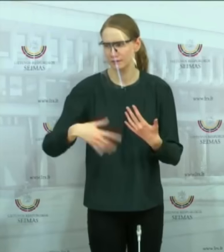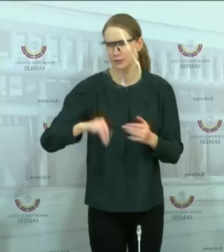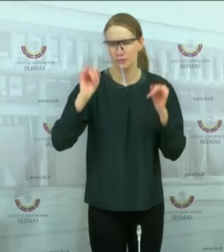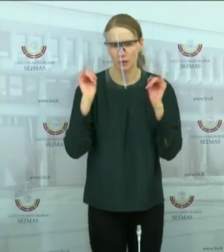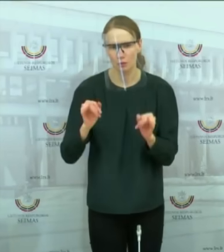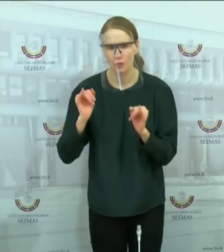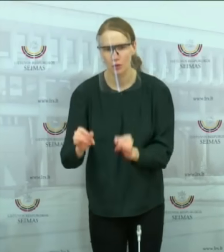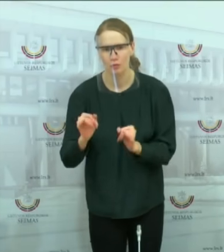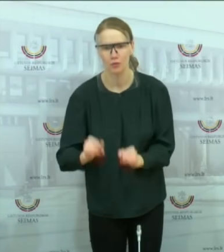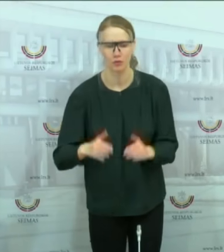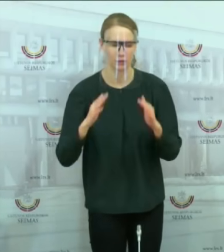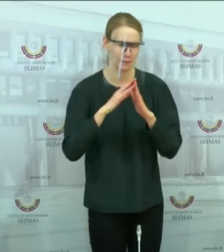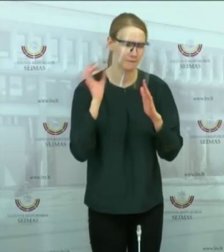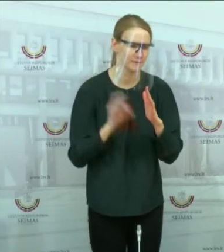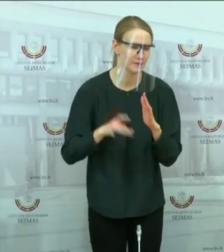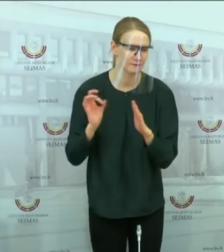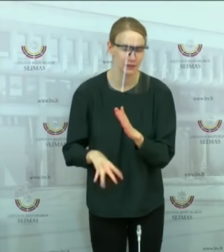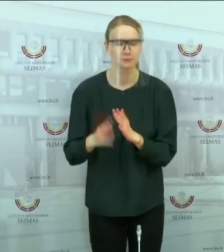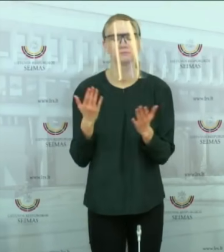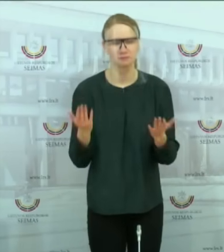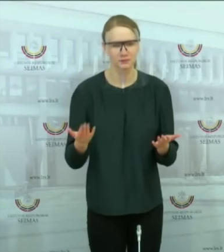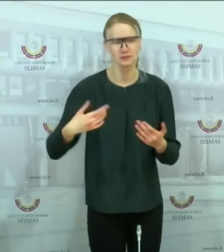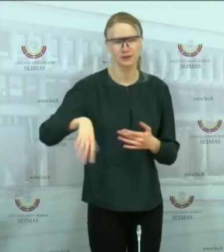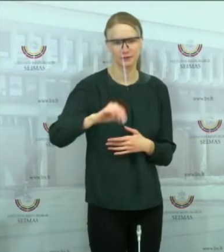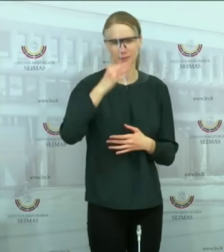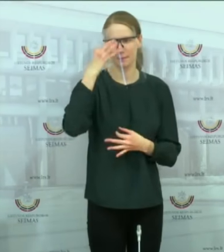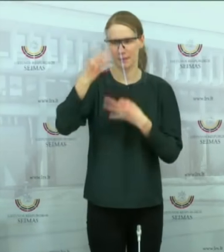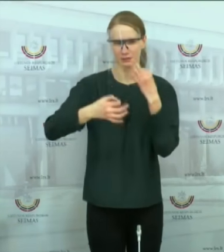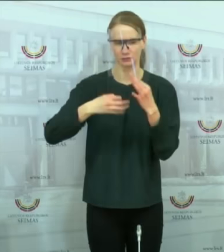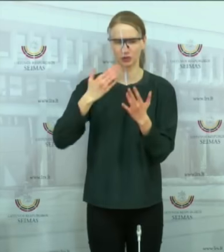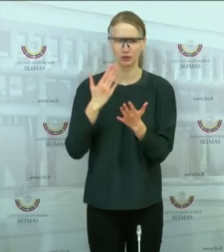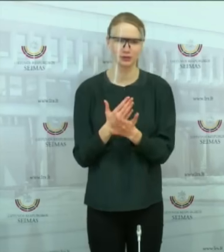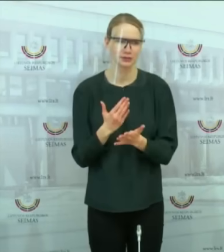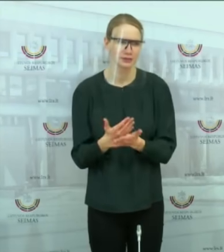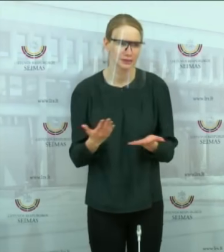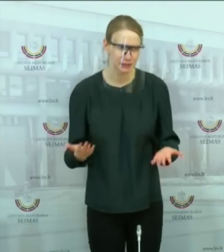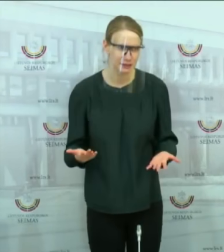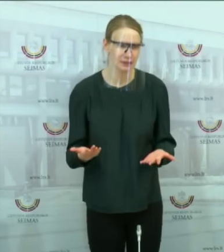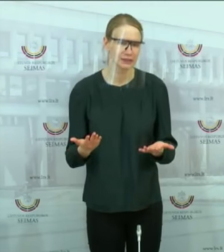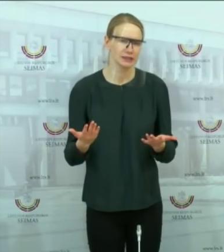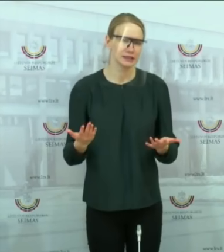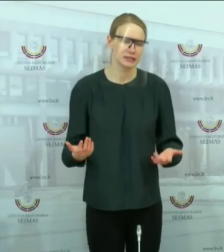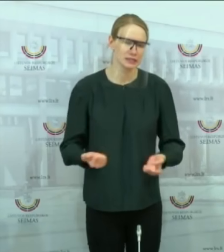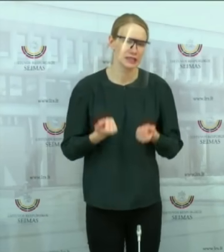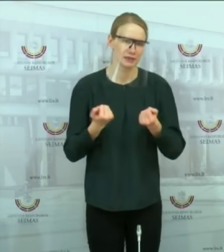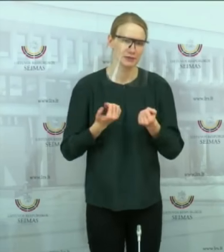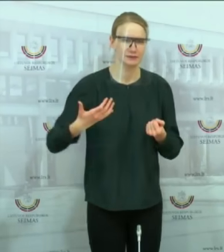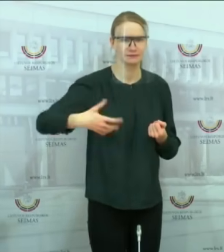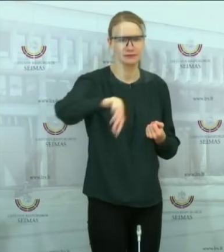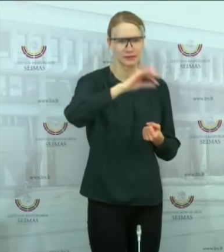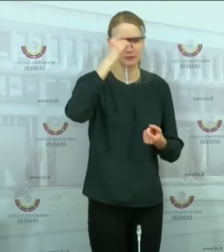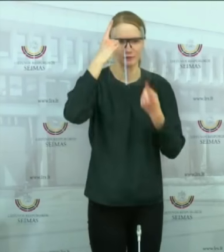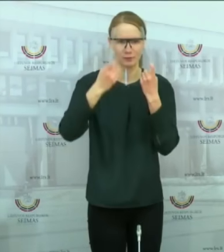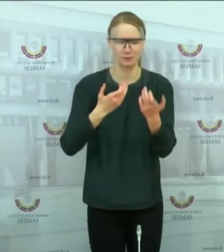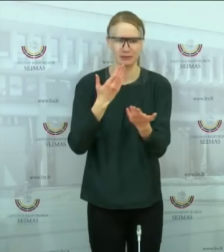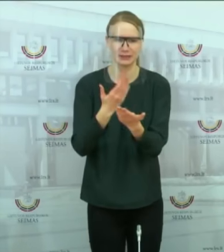gyventi. Tai dėl to ir tie pasisakymai yra, na, tokie, tikrai stengiamės reaguoti į